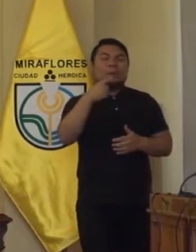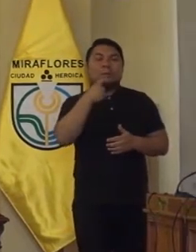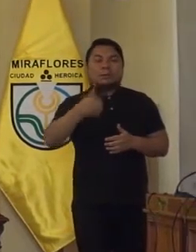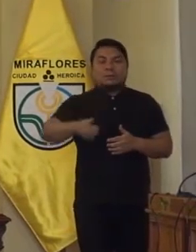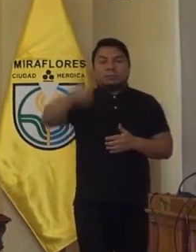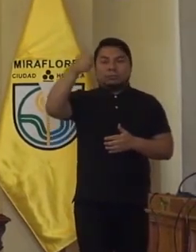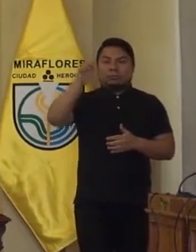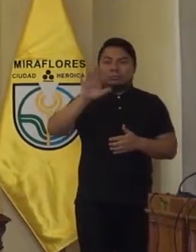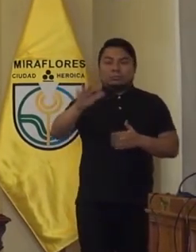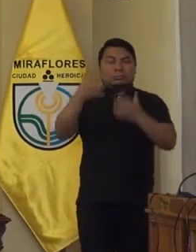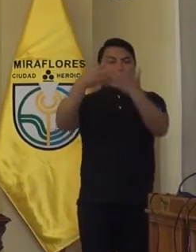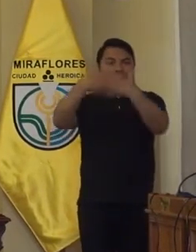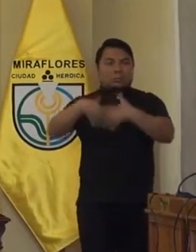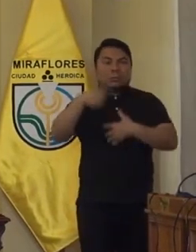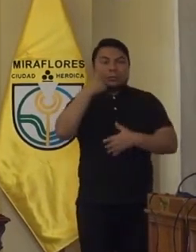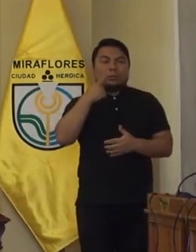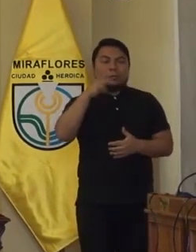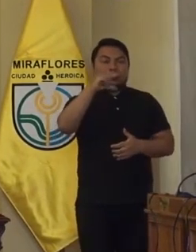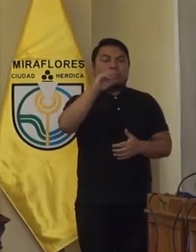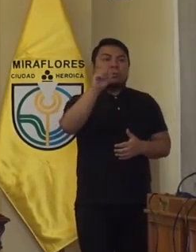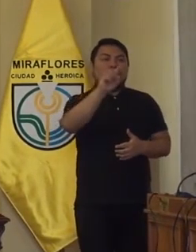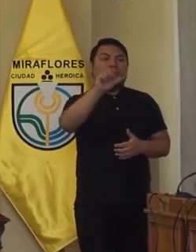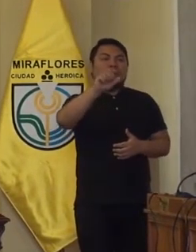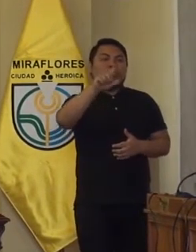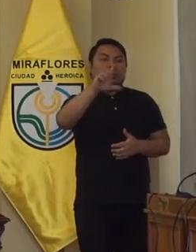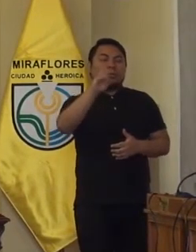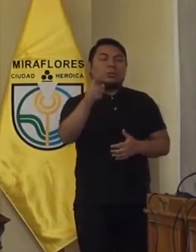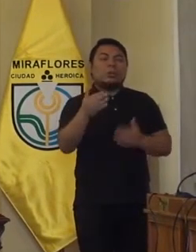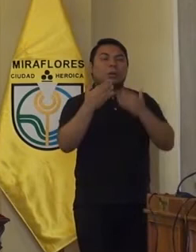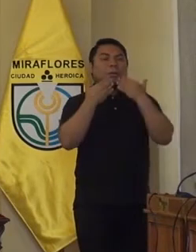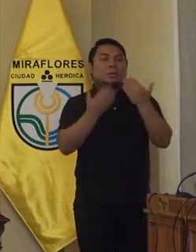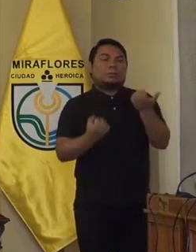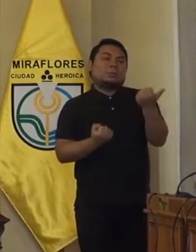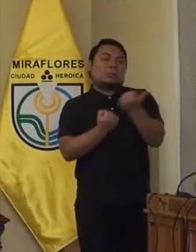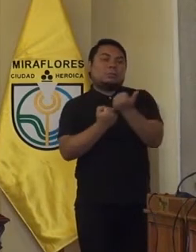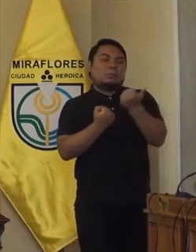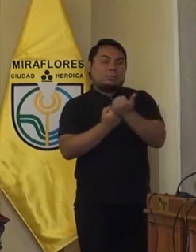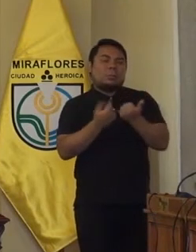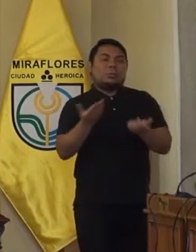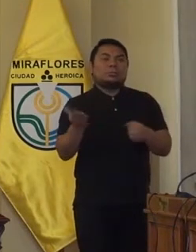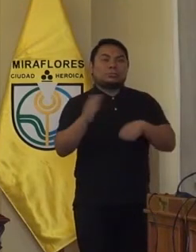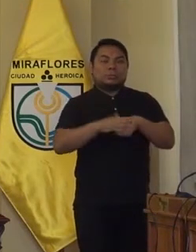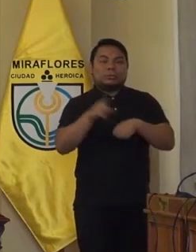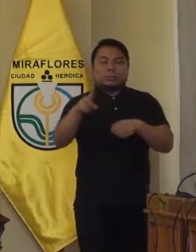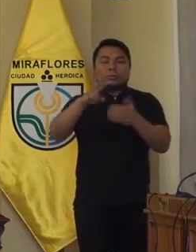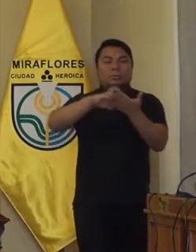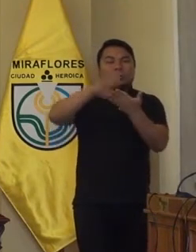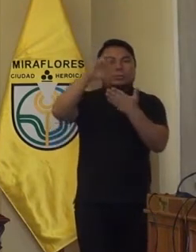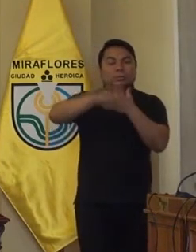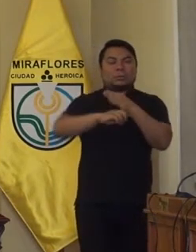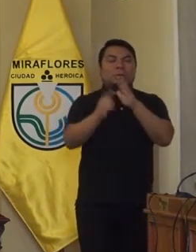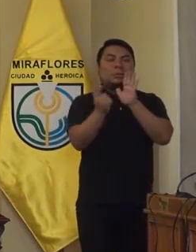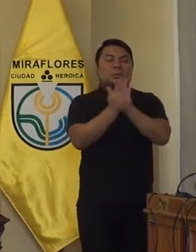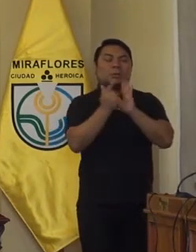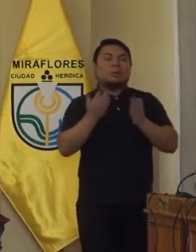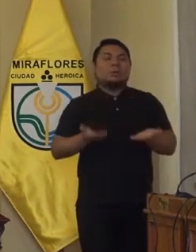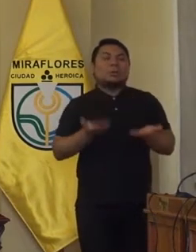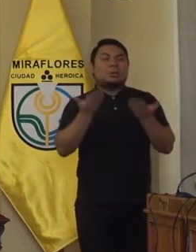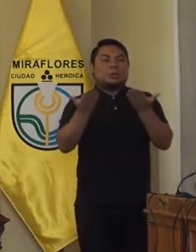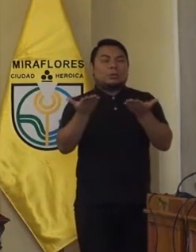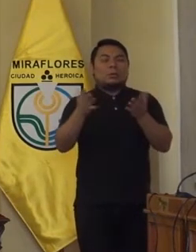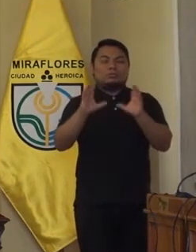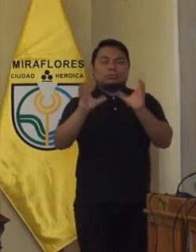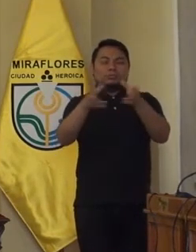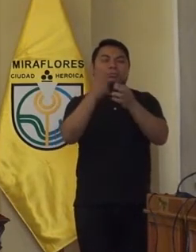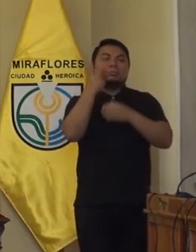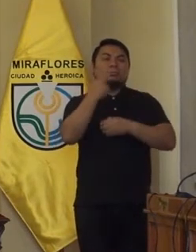gerente general, señor Gonzalo de Lozada, agradece el apoyo respecto al proyecto hotelero intercontinental